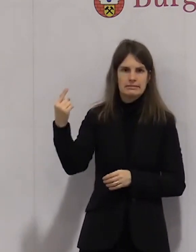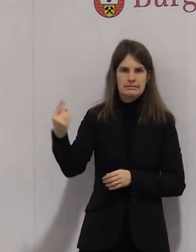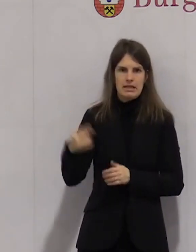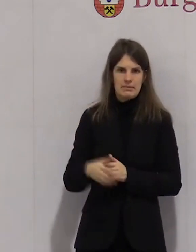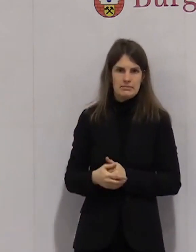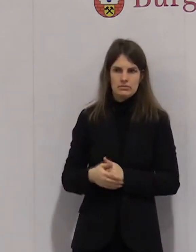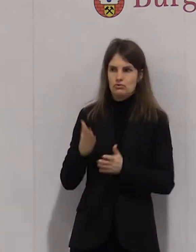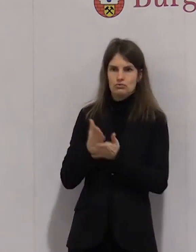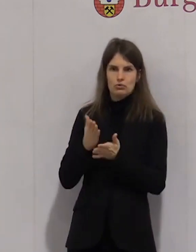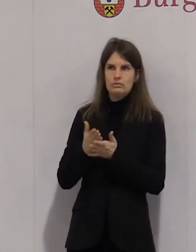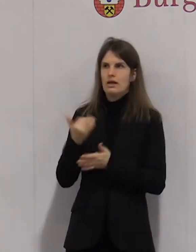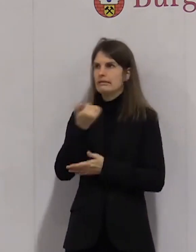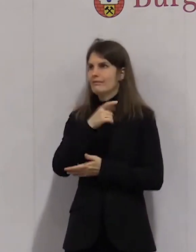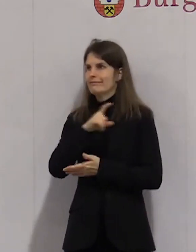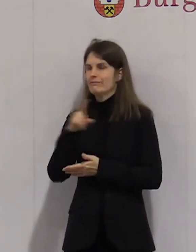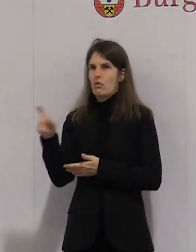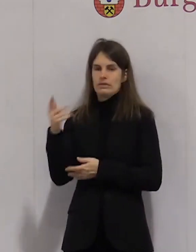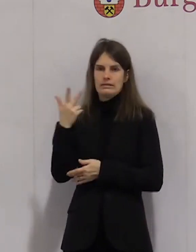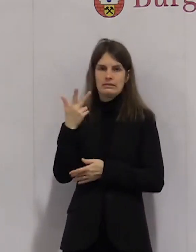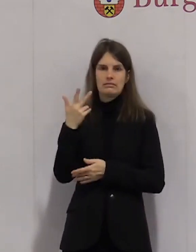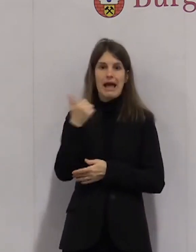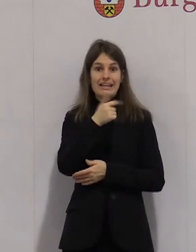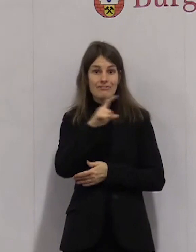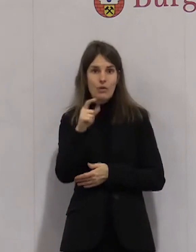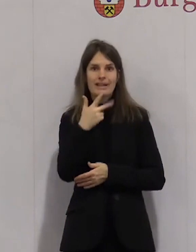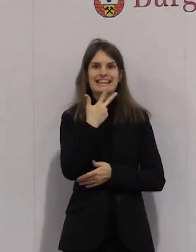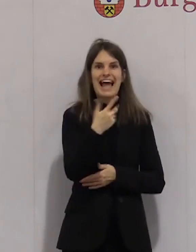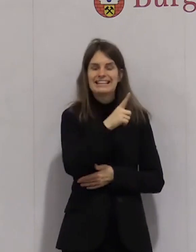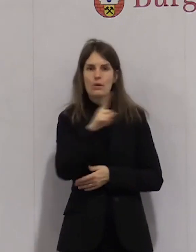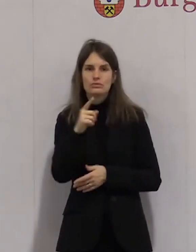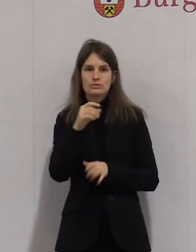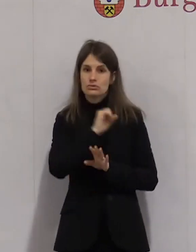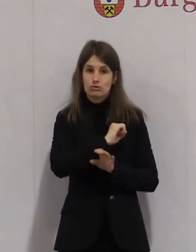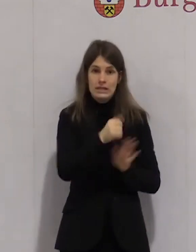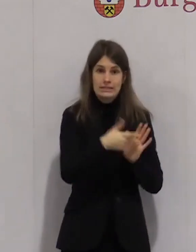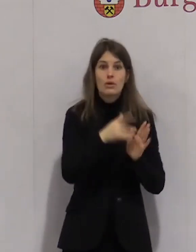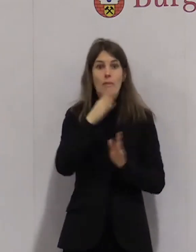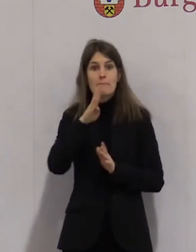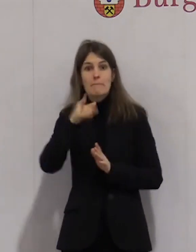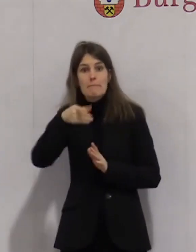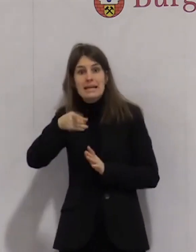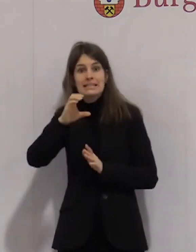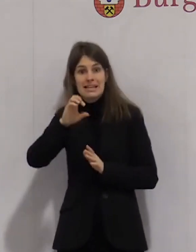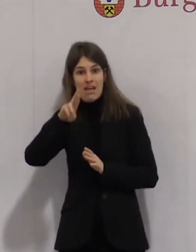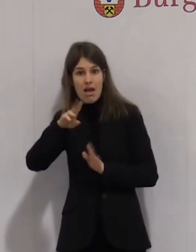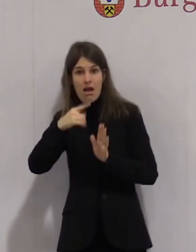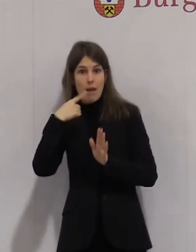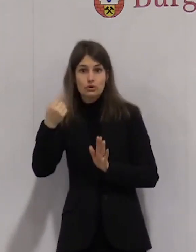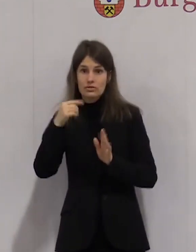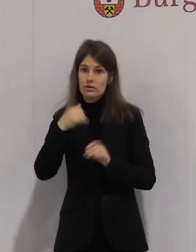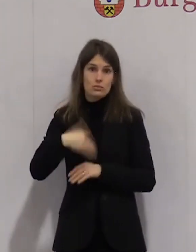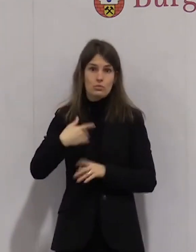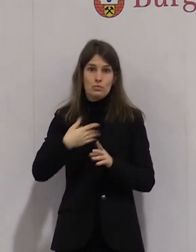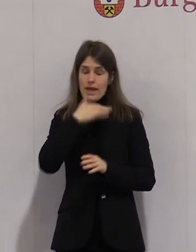einer wochen jungen geht er 3000 nur schnelltest sondern gab den senat striche stattfinden das ist mit abstand